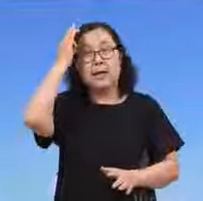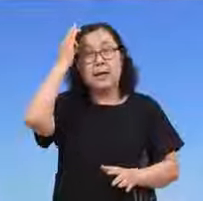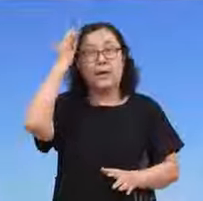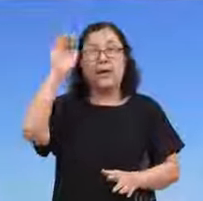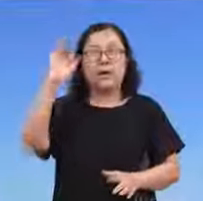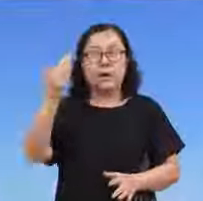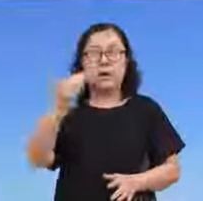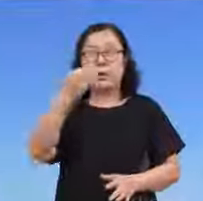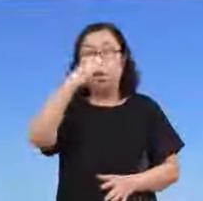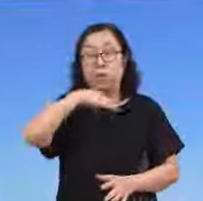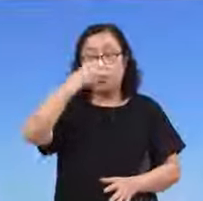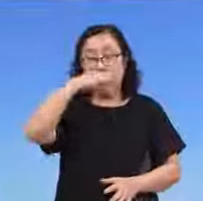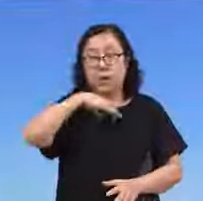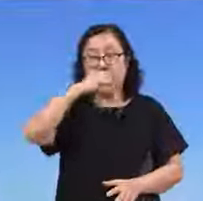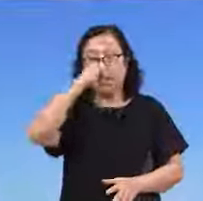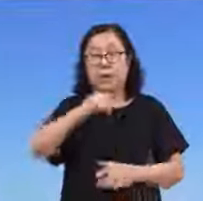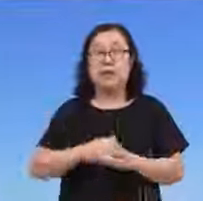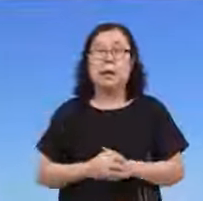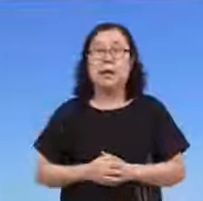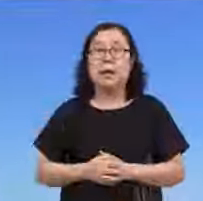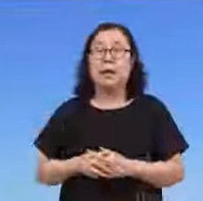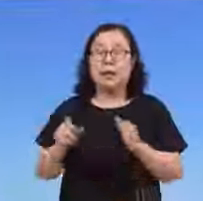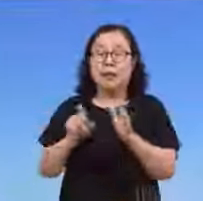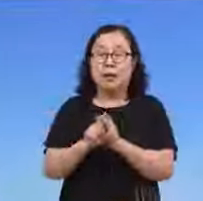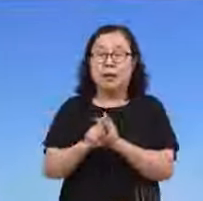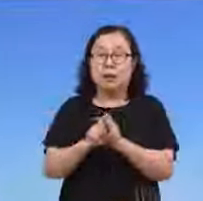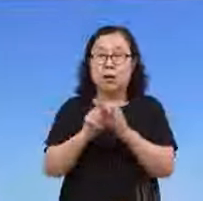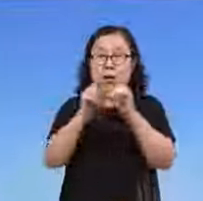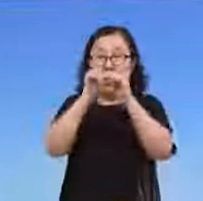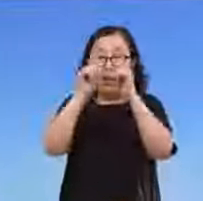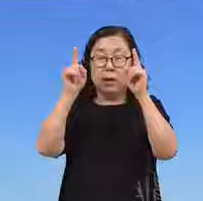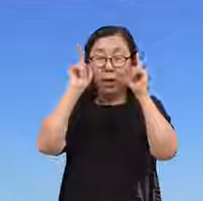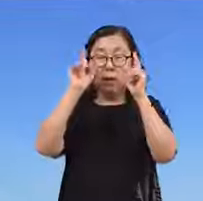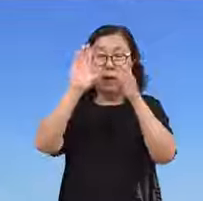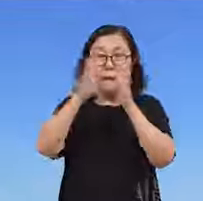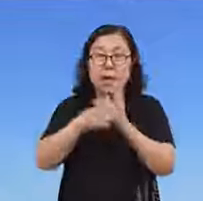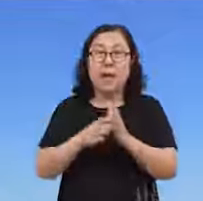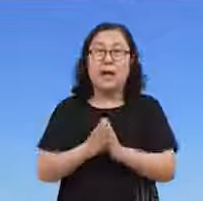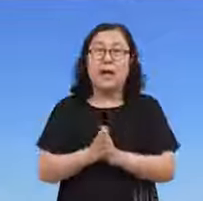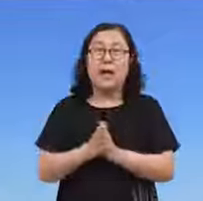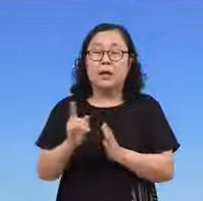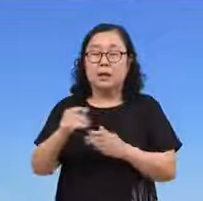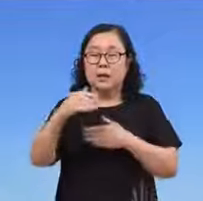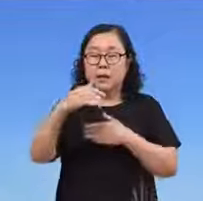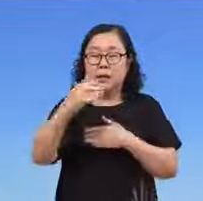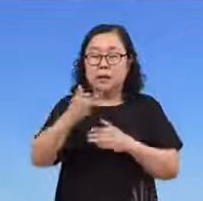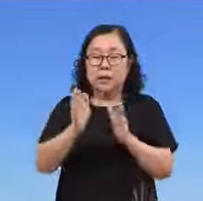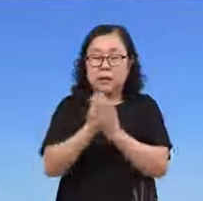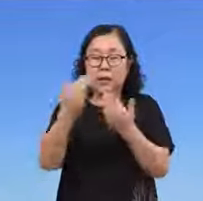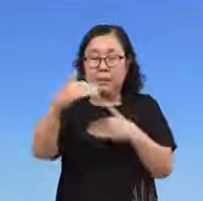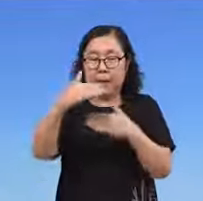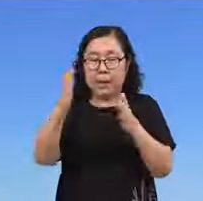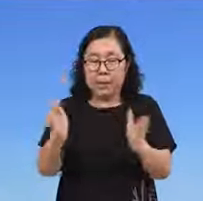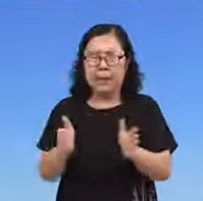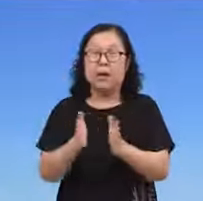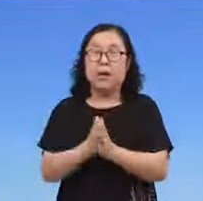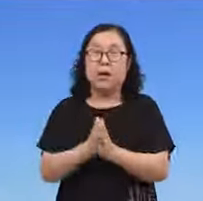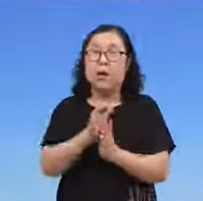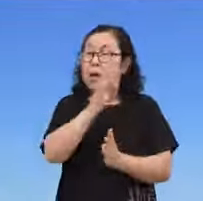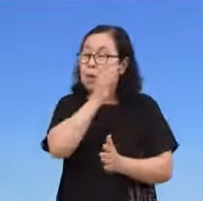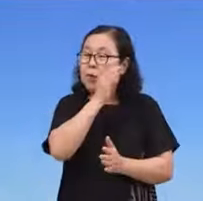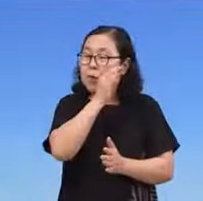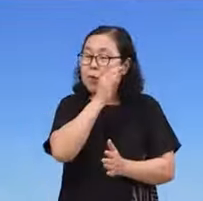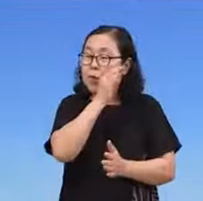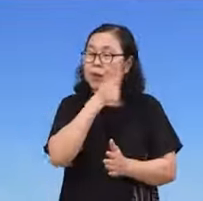그러나 여러분, 제가 신학교 1학년 때 그런 그 성도들에게 서점에서 부끄러움을 당했던, 밑바닥이